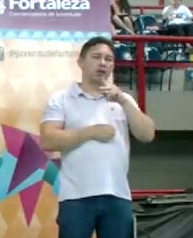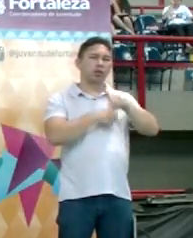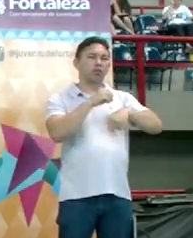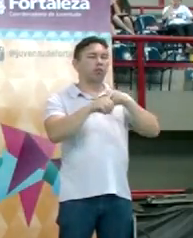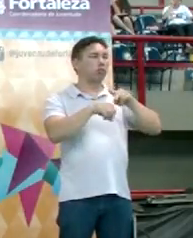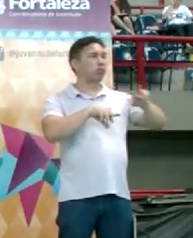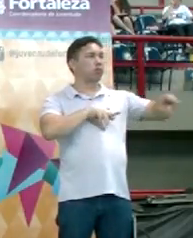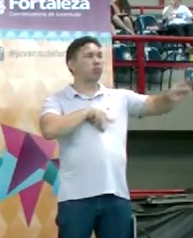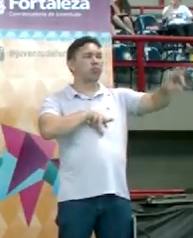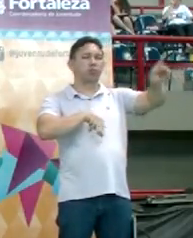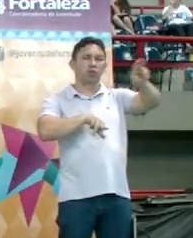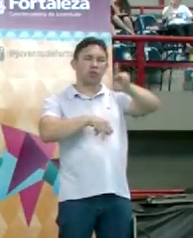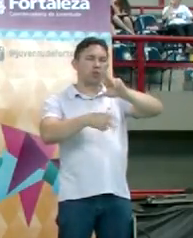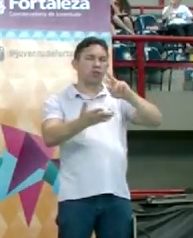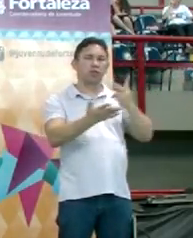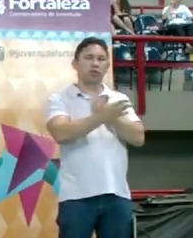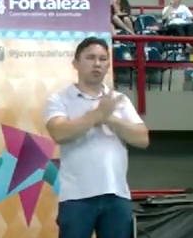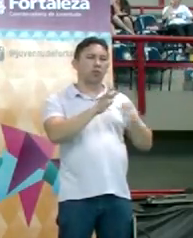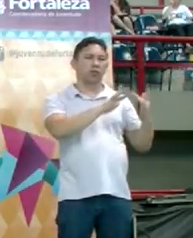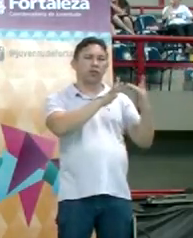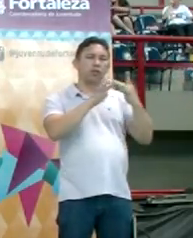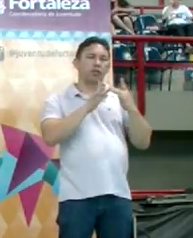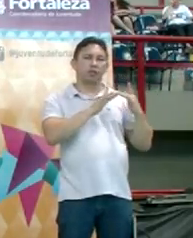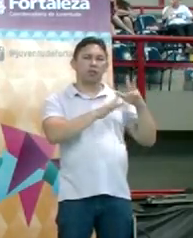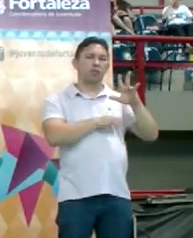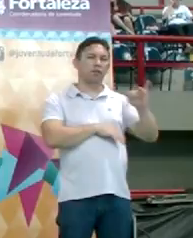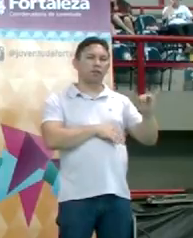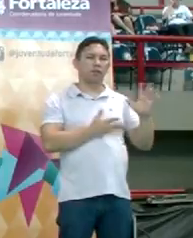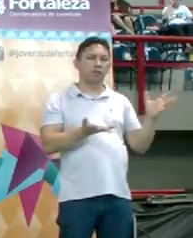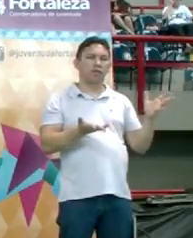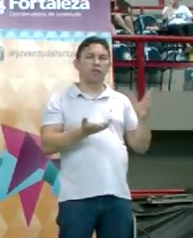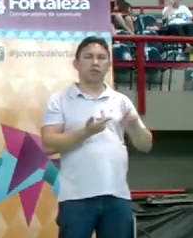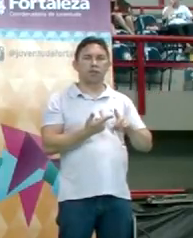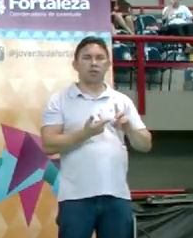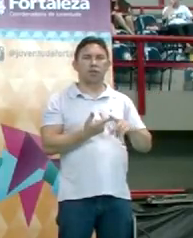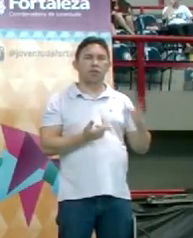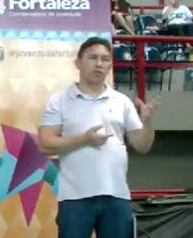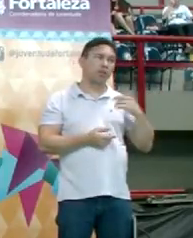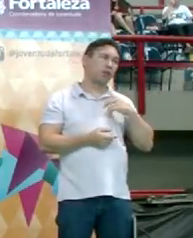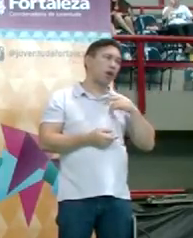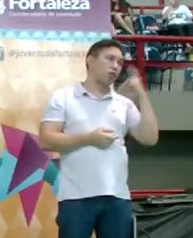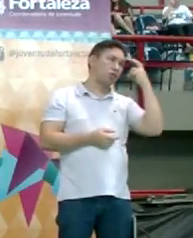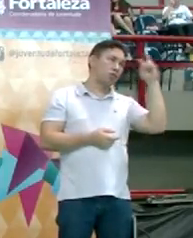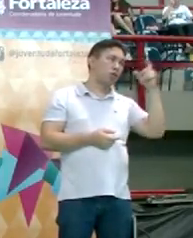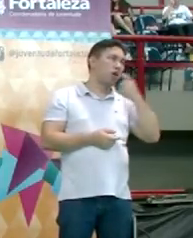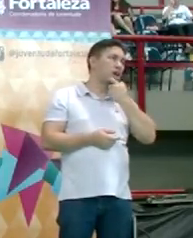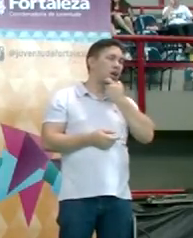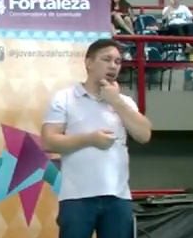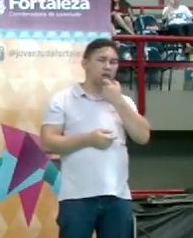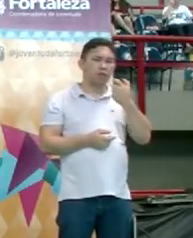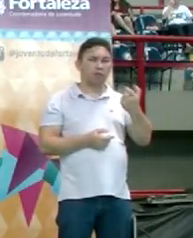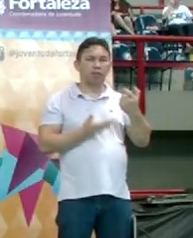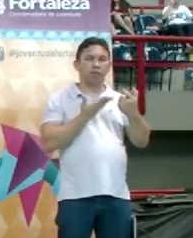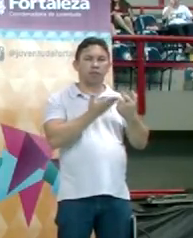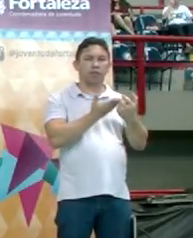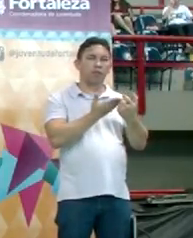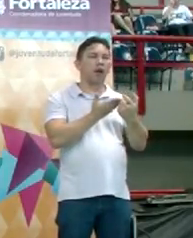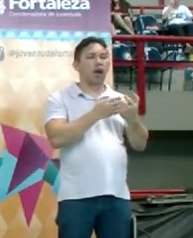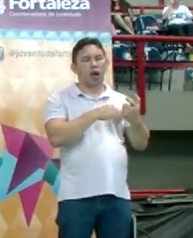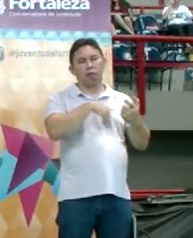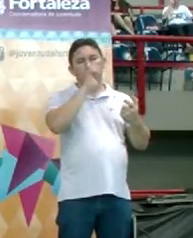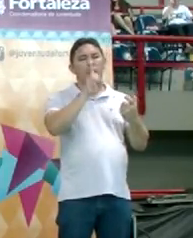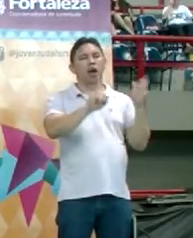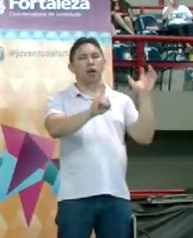estrangeira. Bom, lógico, que vão ter culturas, como é o caso do inglês, que vão ter mais